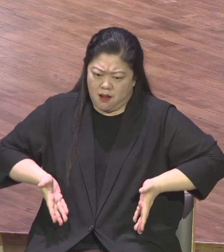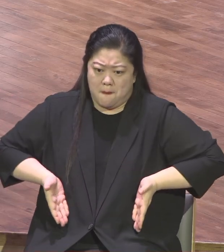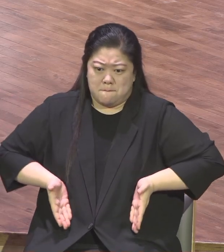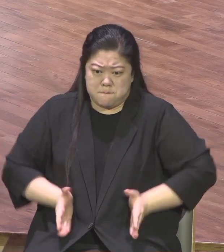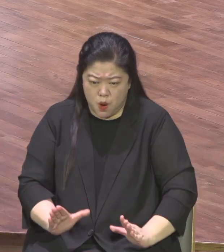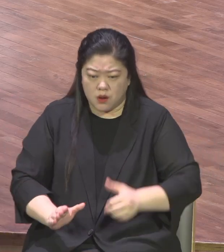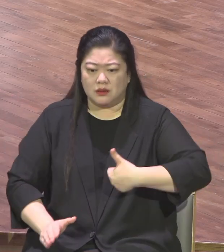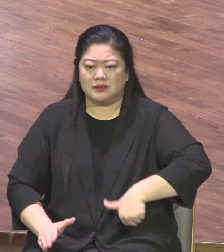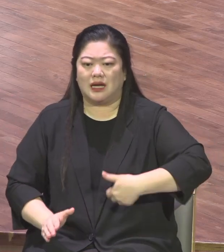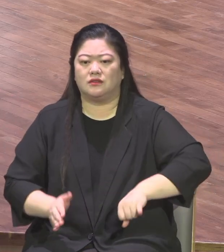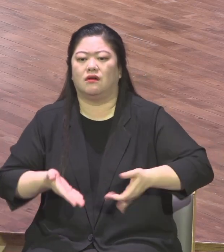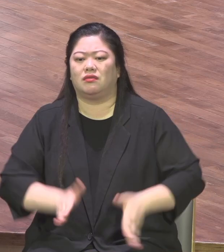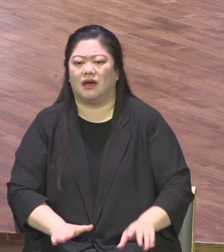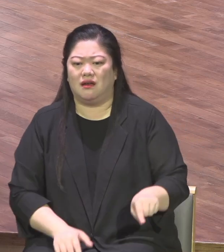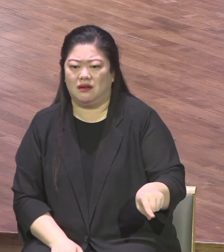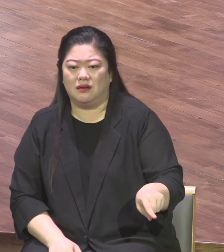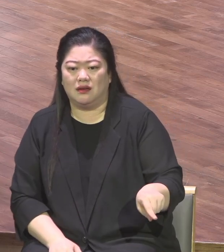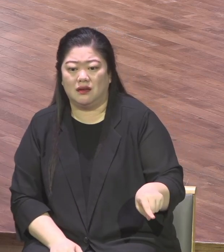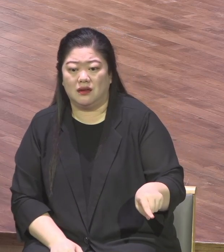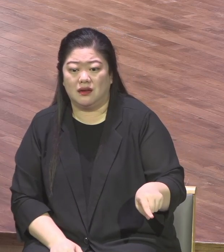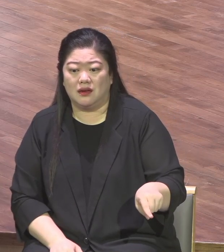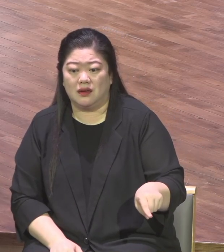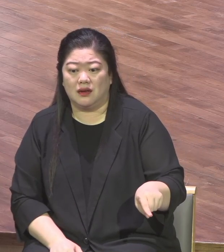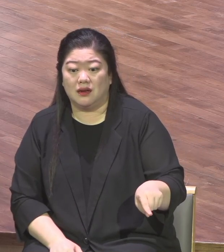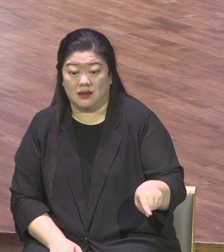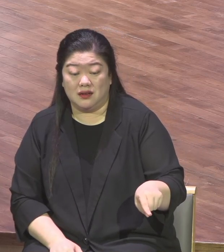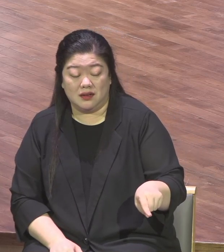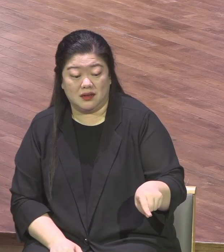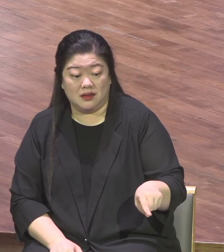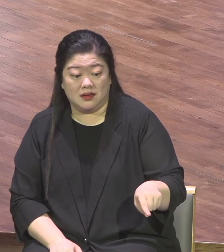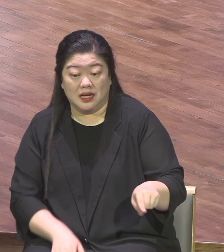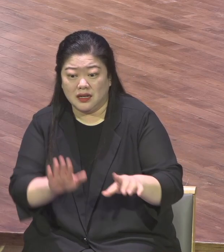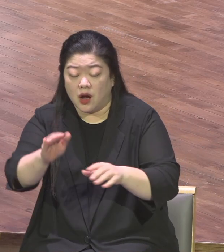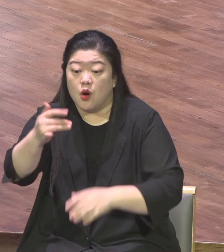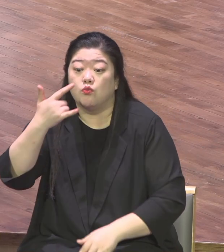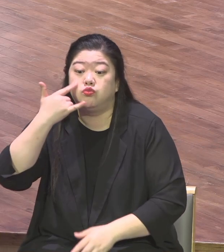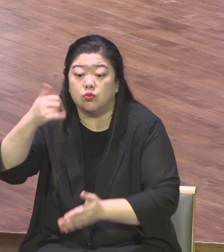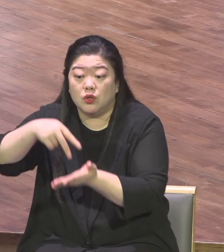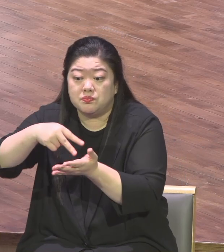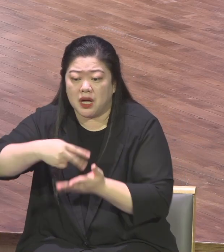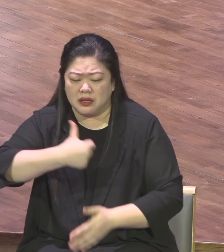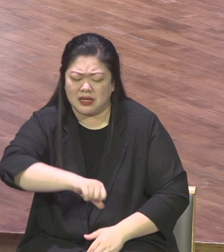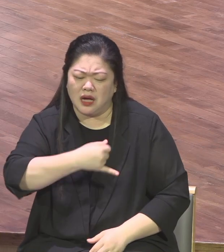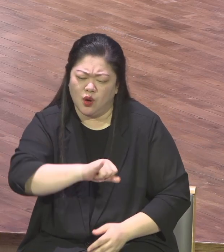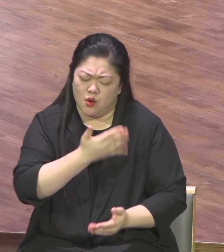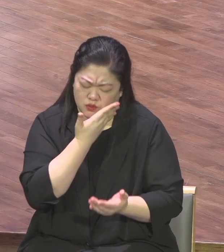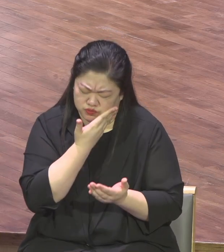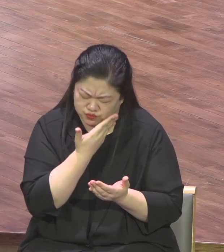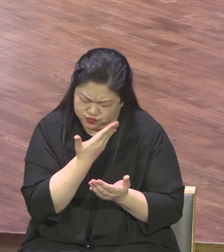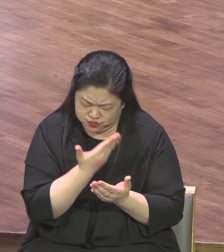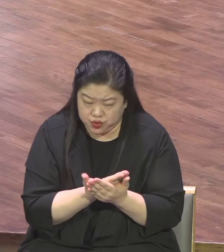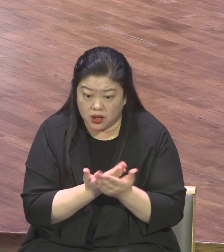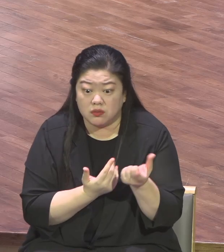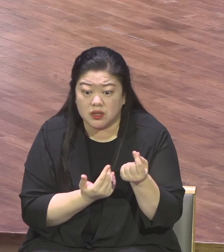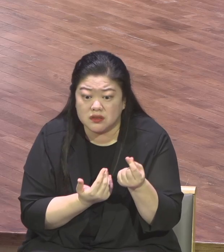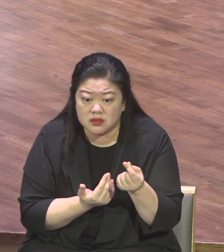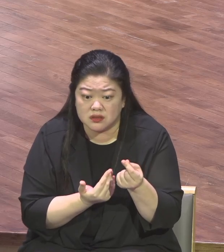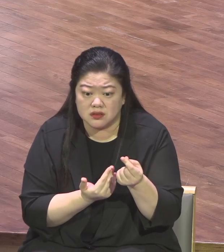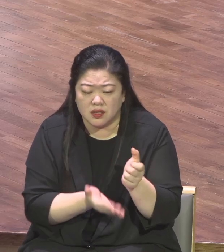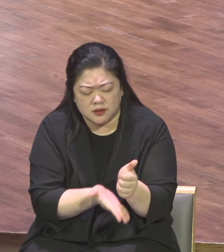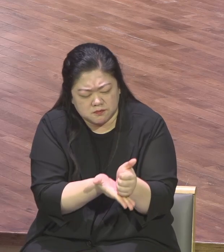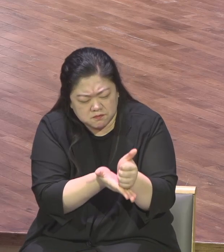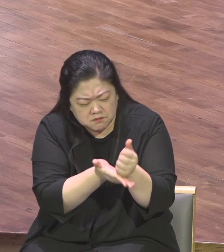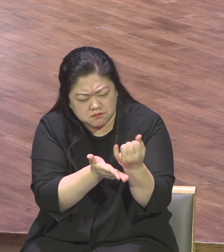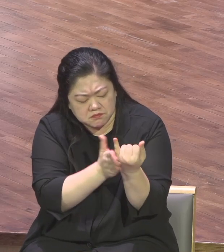부모의 가장 소중한 재산은 자녀예요. 자녀. 그렇잖아요. 자녀. 그러면 예수 그리스도를 통해서